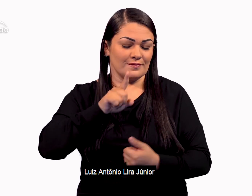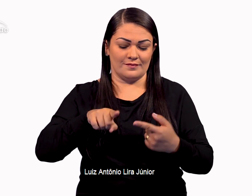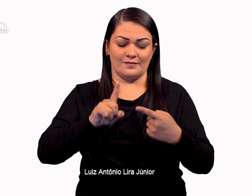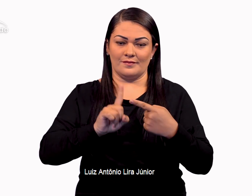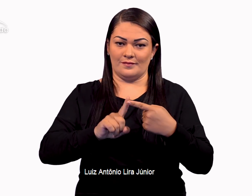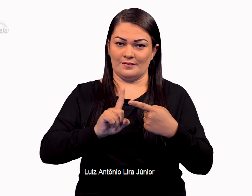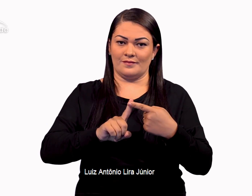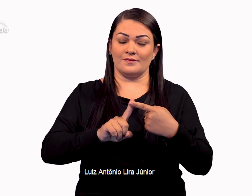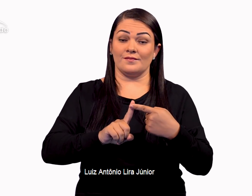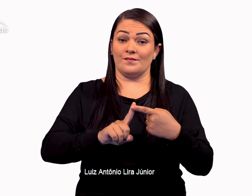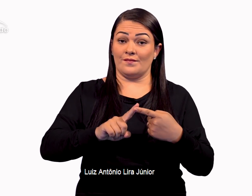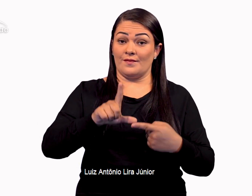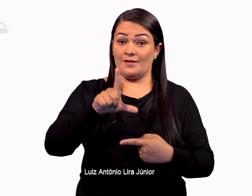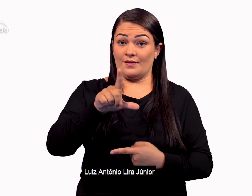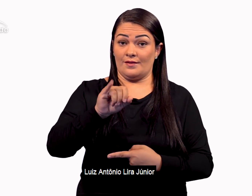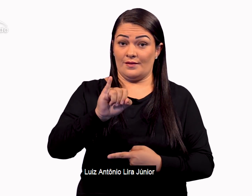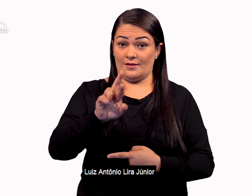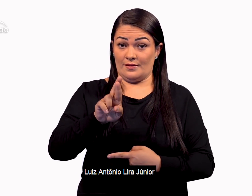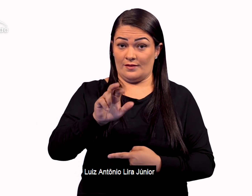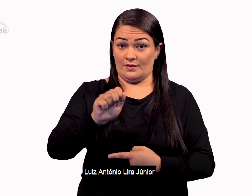luiz antônio lira júnior